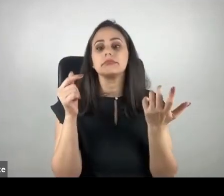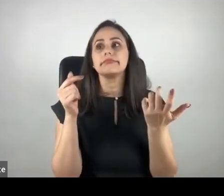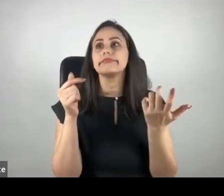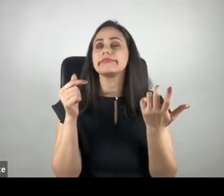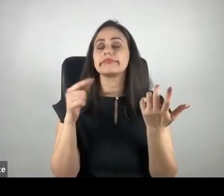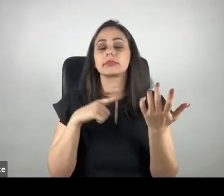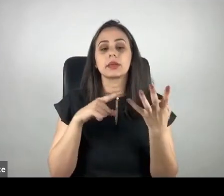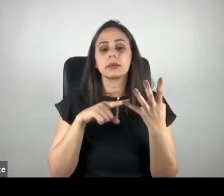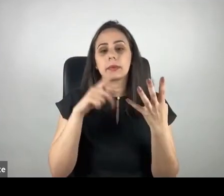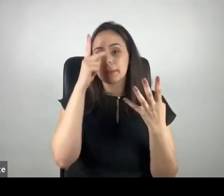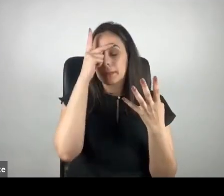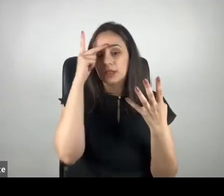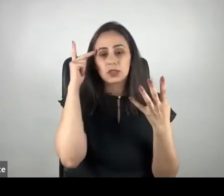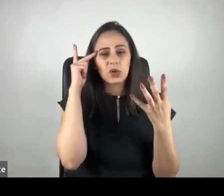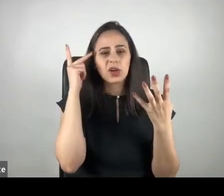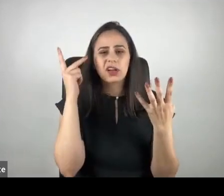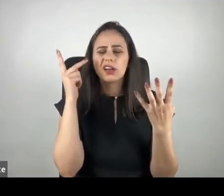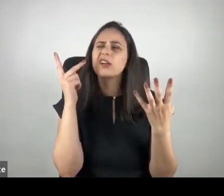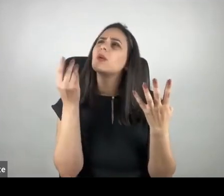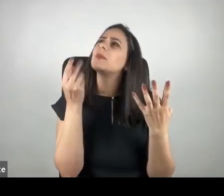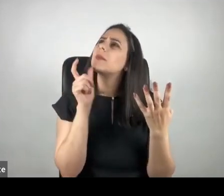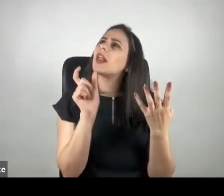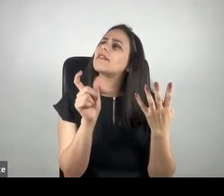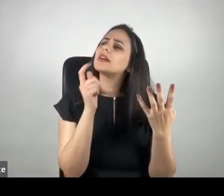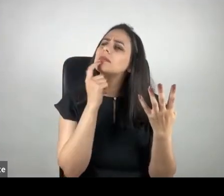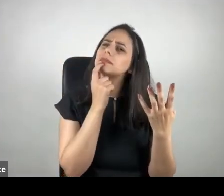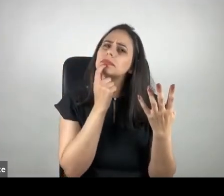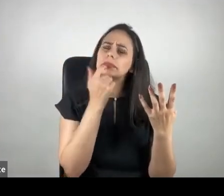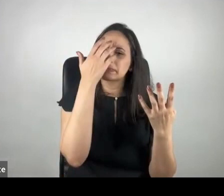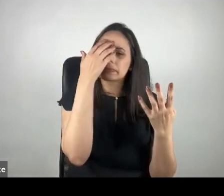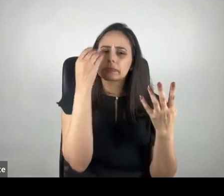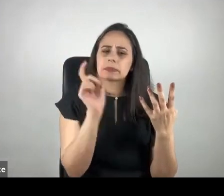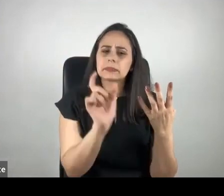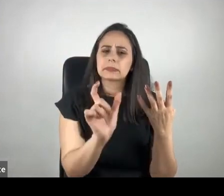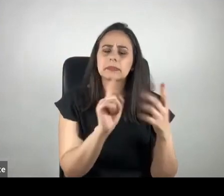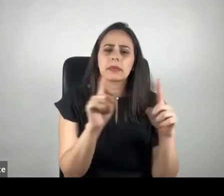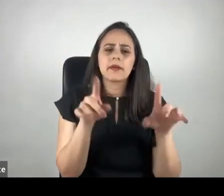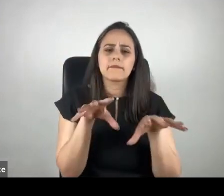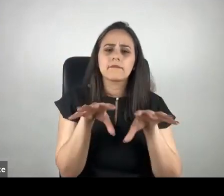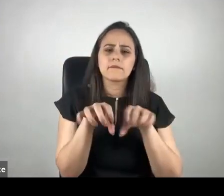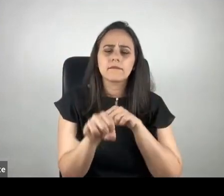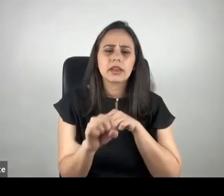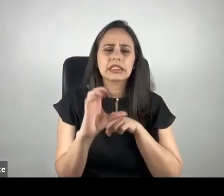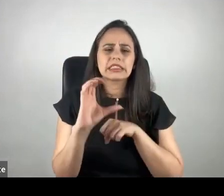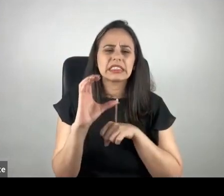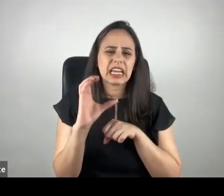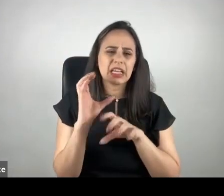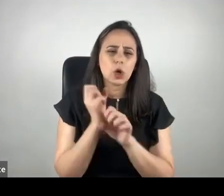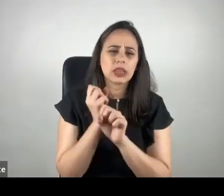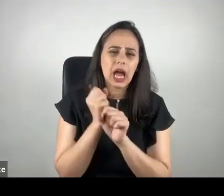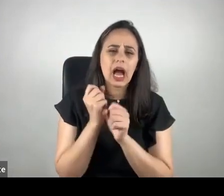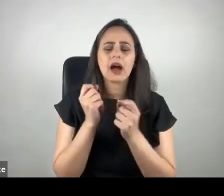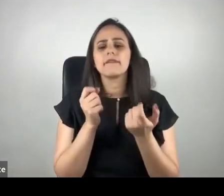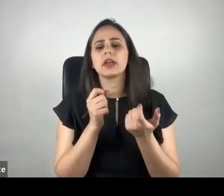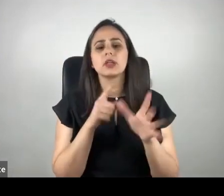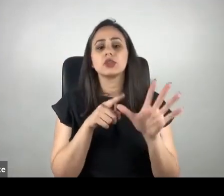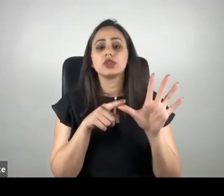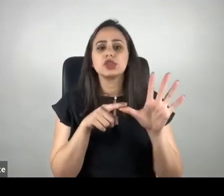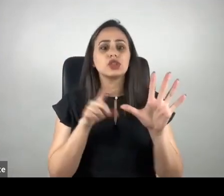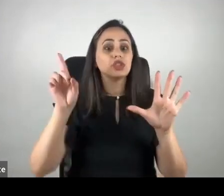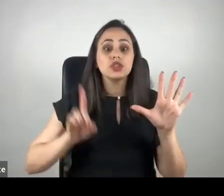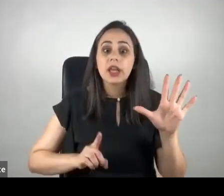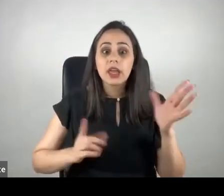pessoas que são como é que a gente chama, gente? Agora me fugiu, mas pessoas formadas em ciências contábeis, em